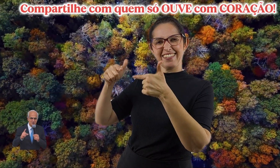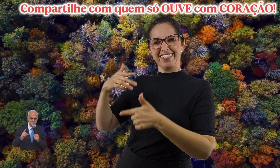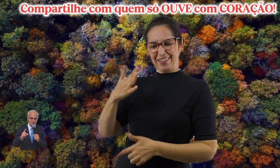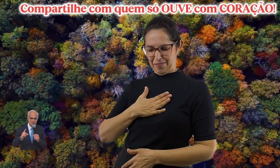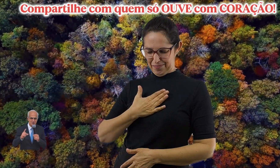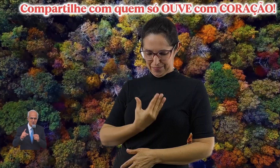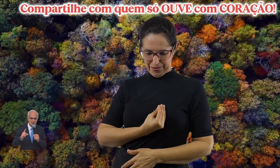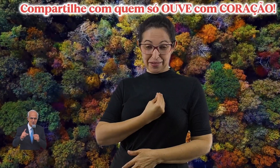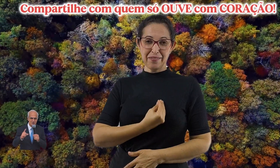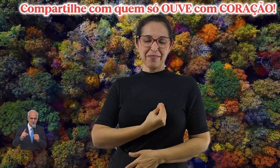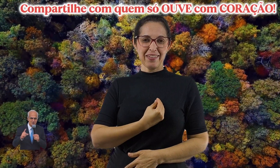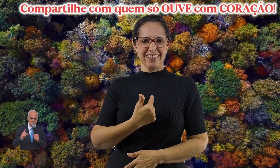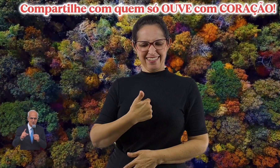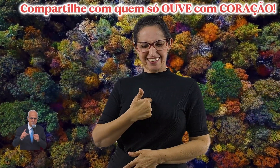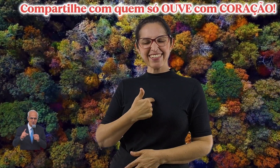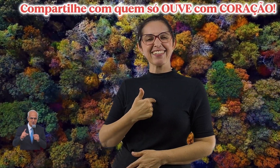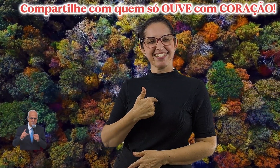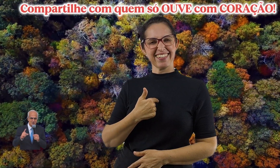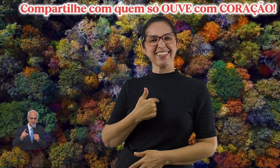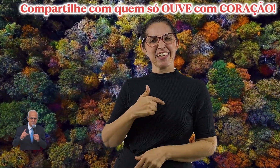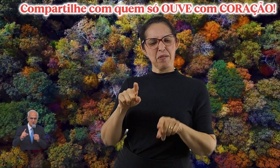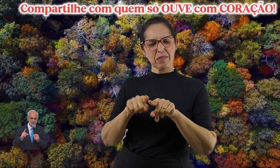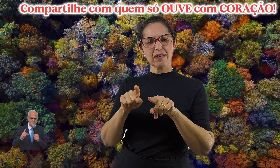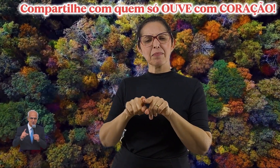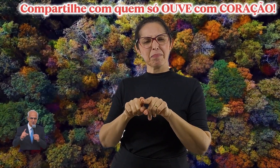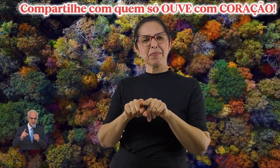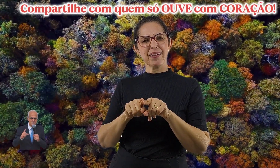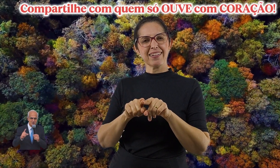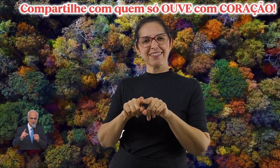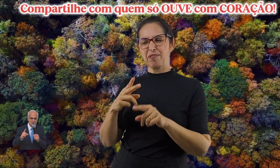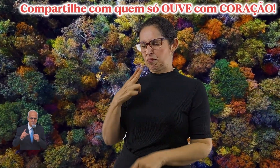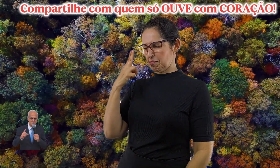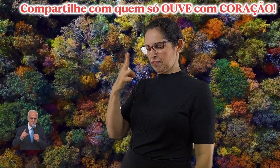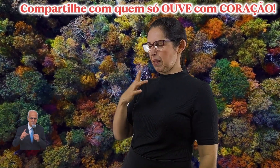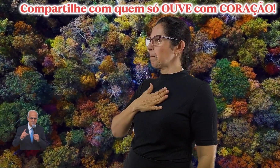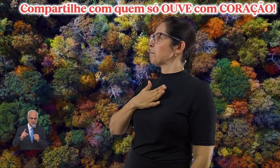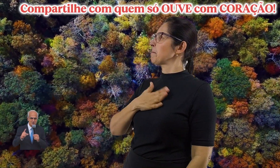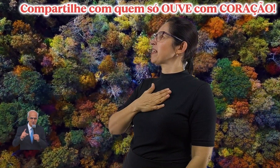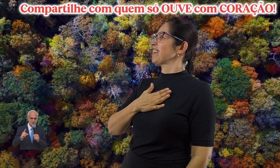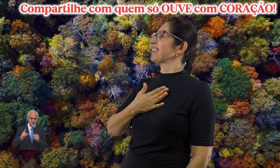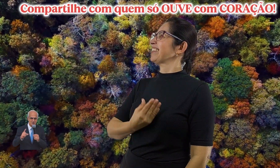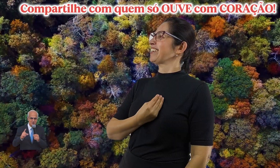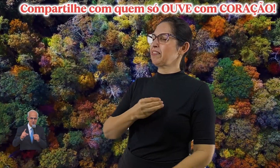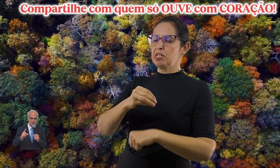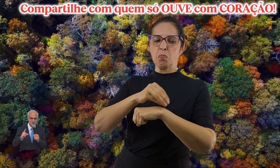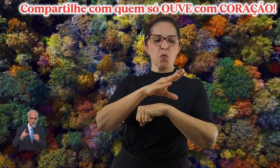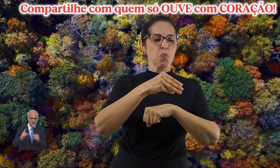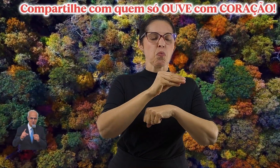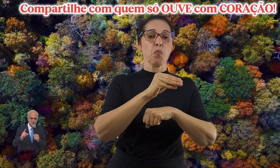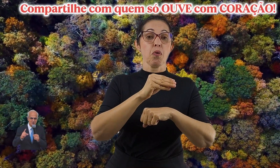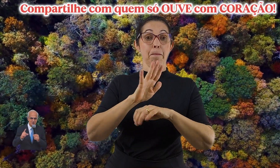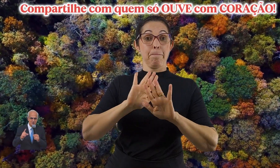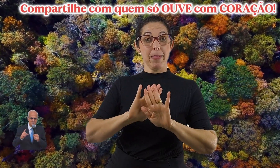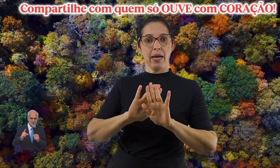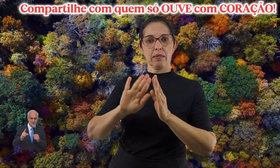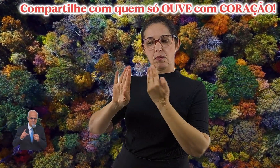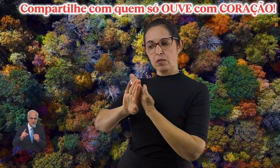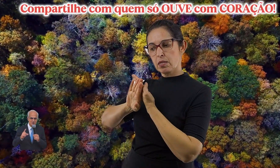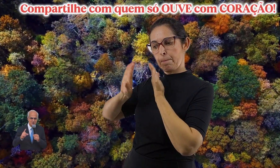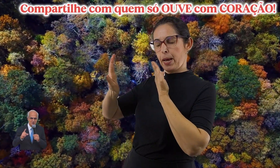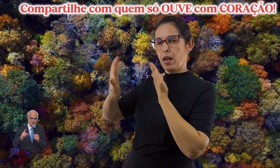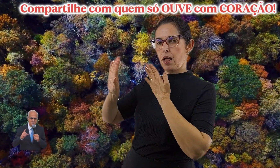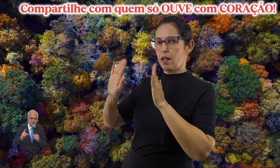minha vida, e eu vou poder ser uma bênção na vida do povo do Senhor. Mas nada vai me separar. É a luta.